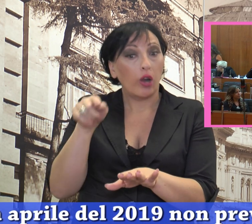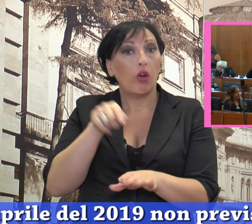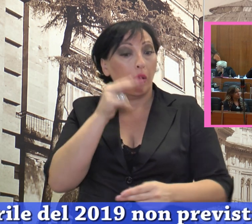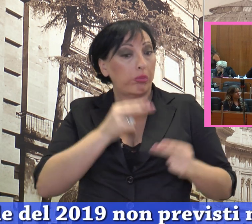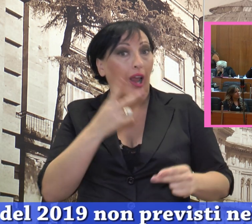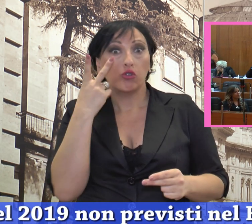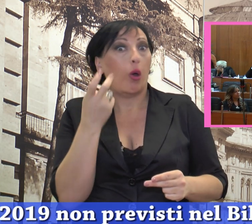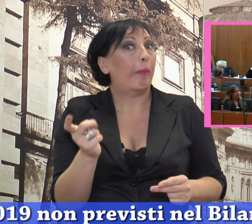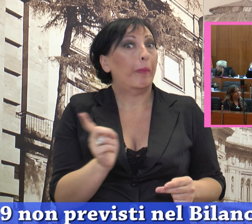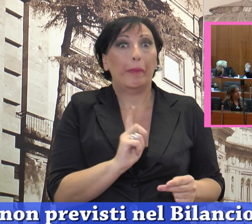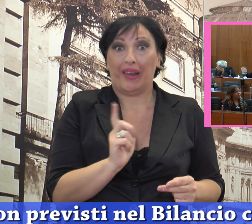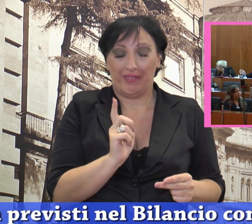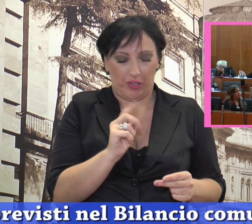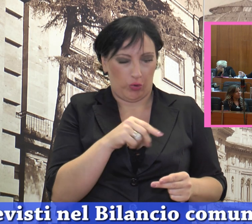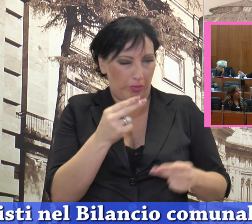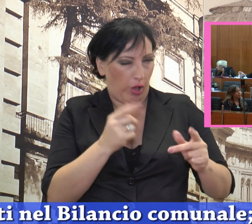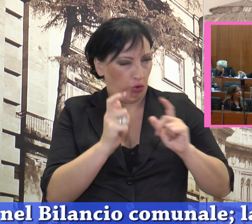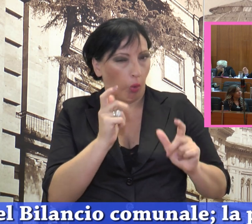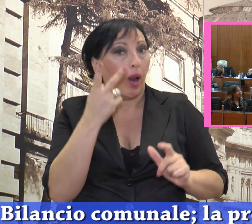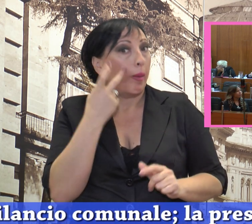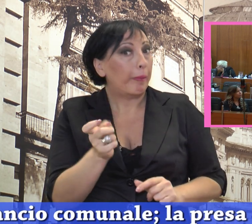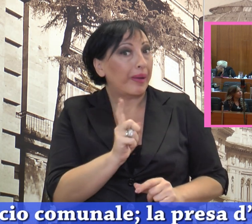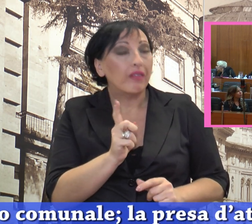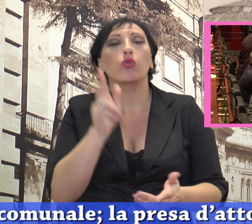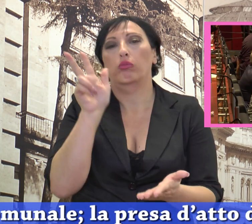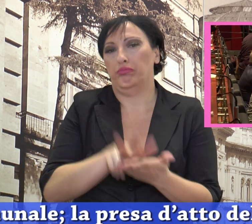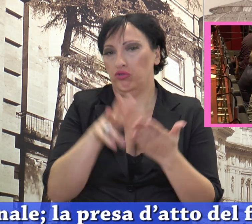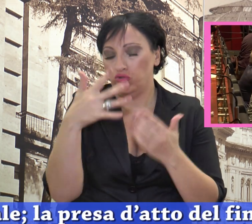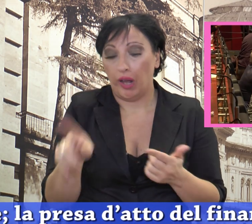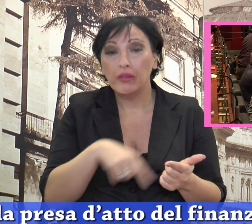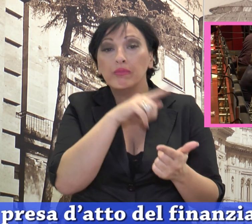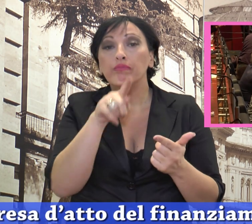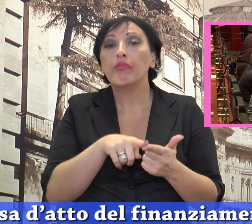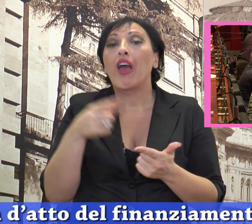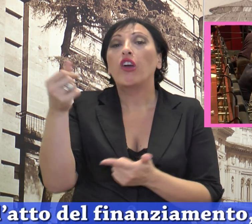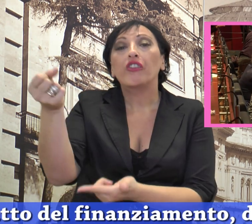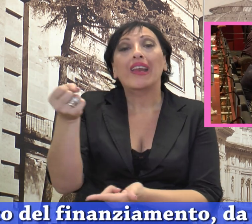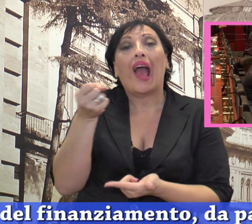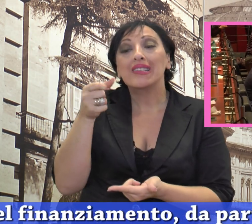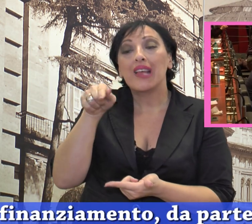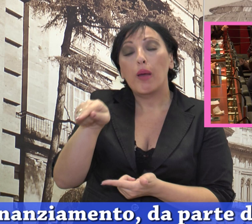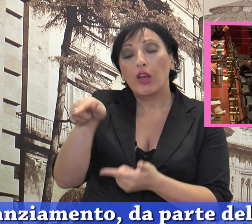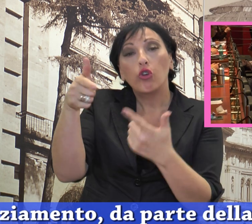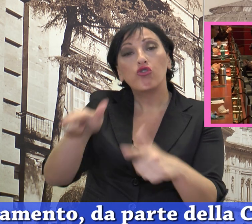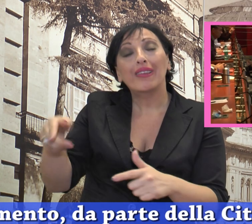nel bilancio comunale, la presa d'atto del finanziamento da parte della città